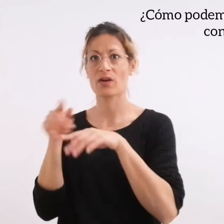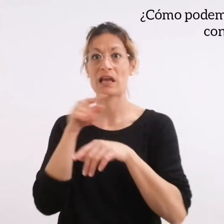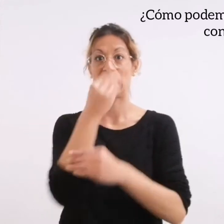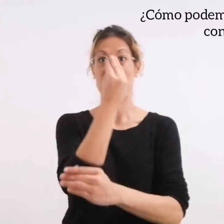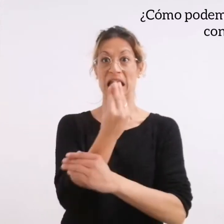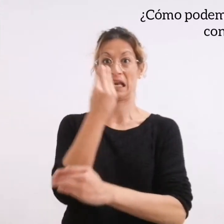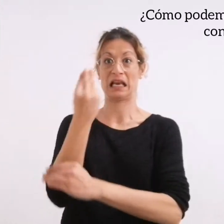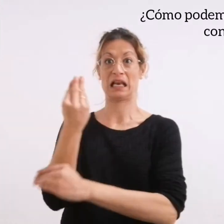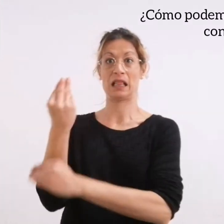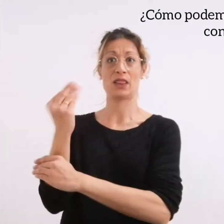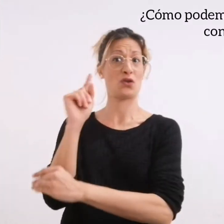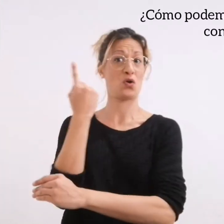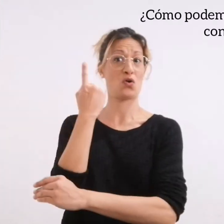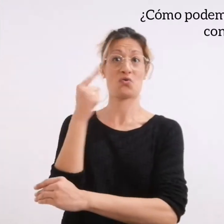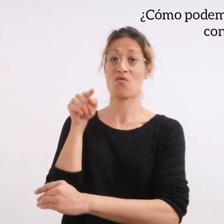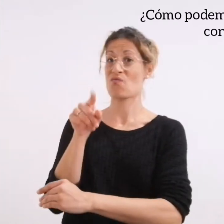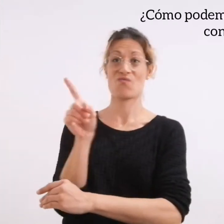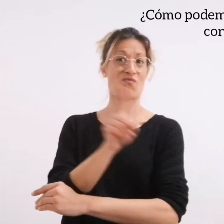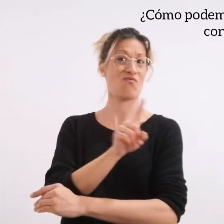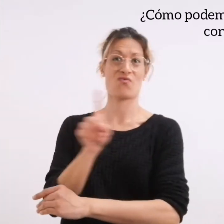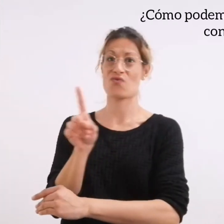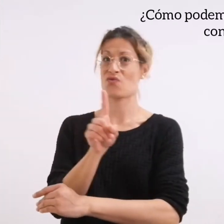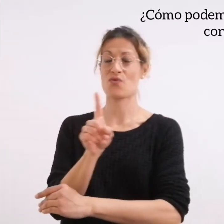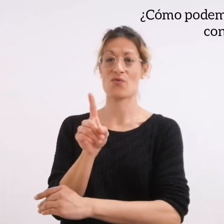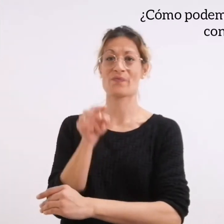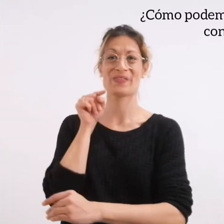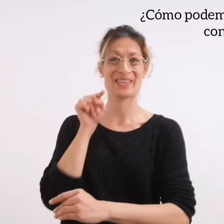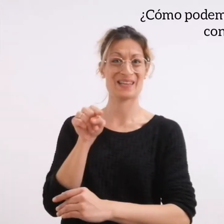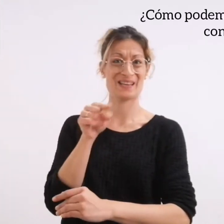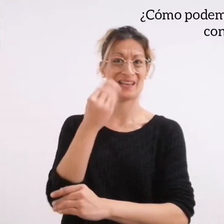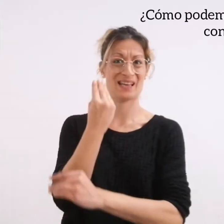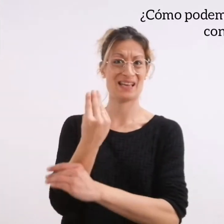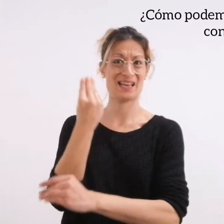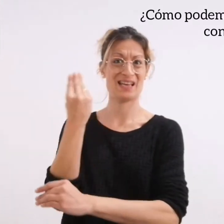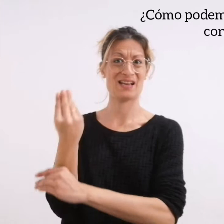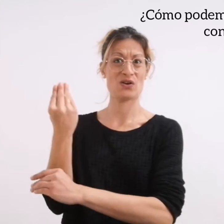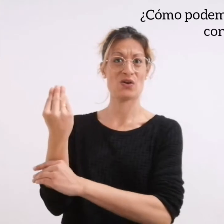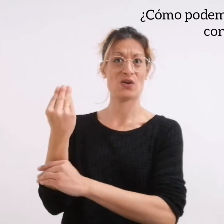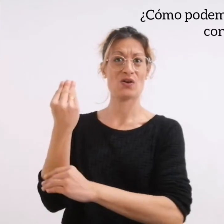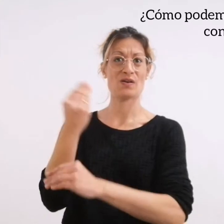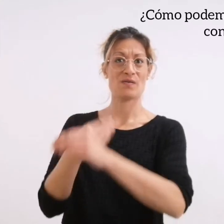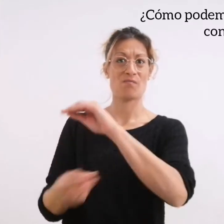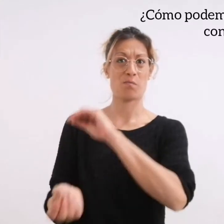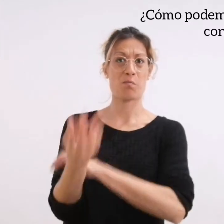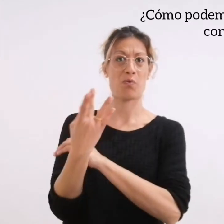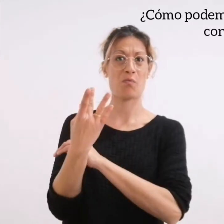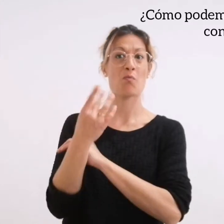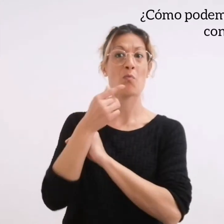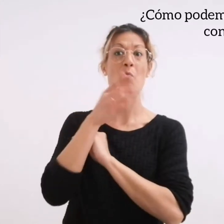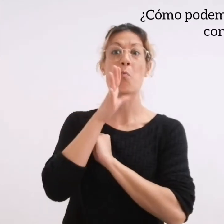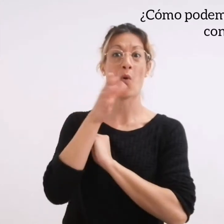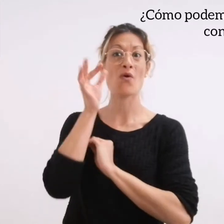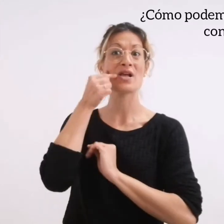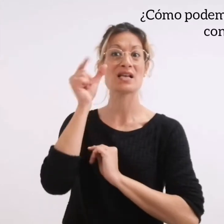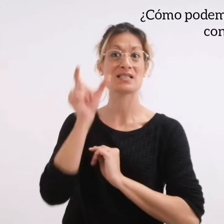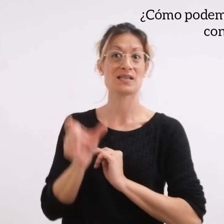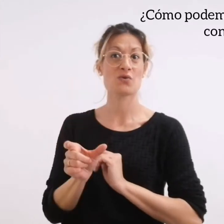espíritu, Él no está limitado por nada. Esos ídolos son creados por el hombre. Y cuando alguien adora eso, detrás